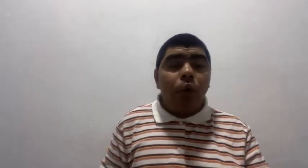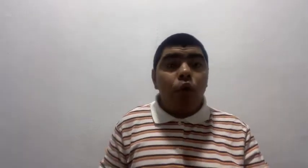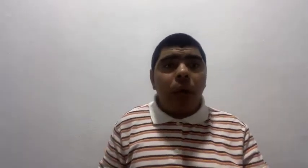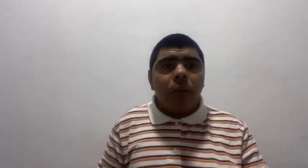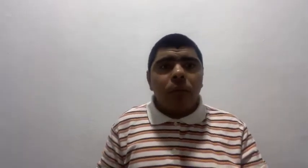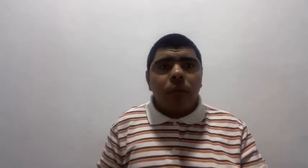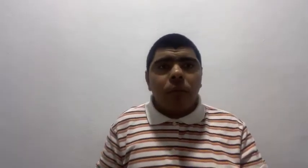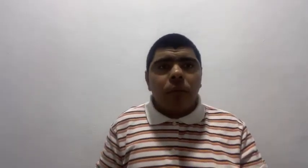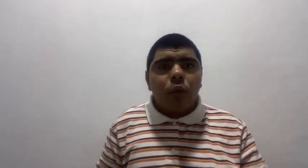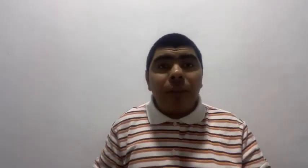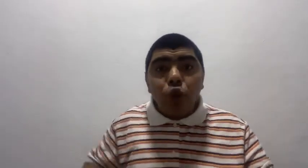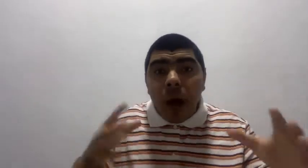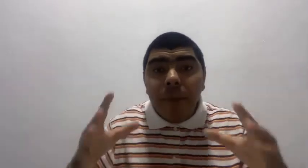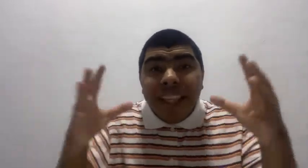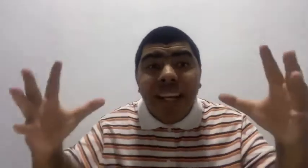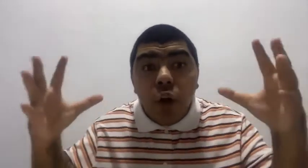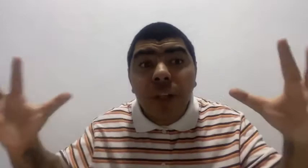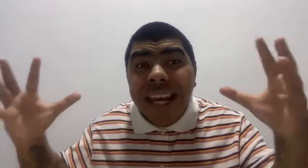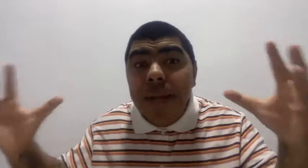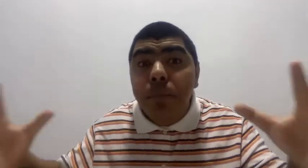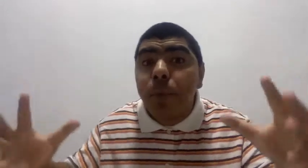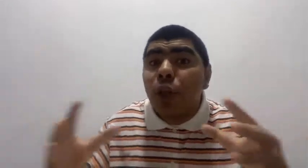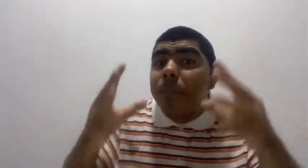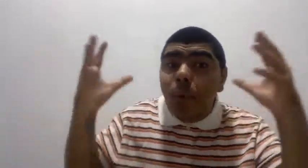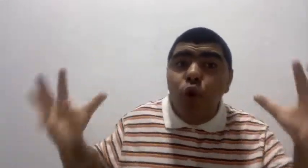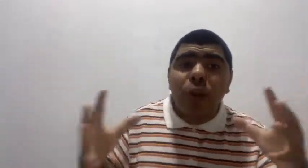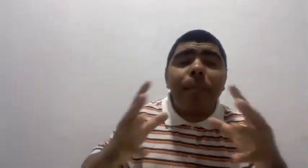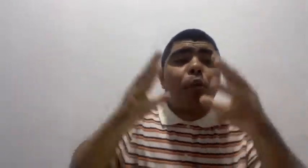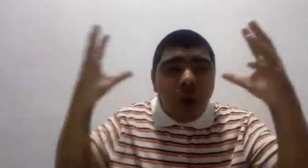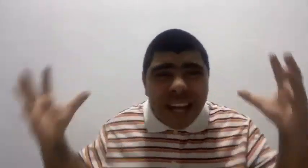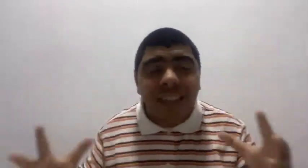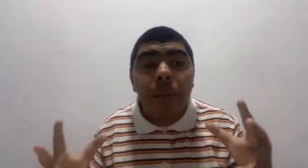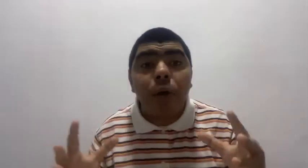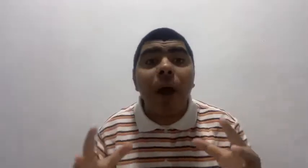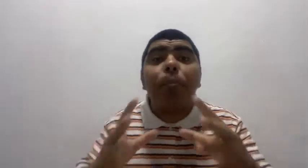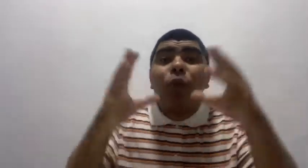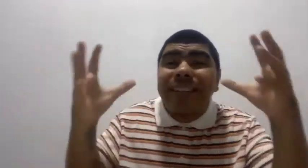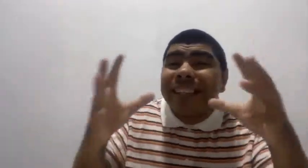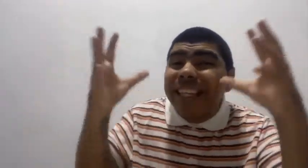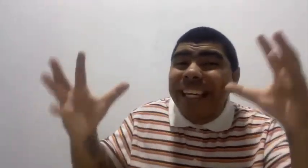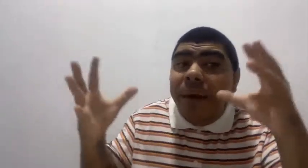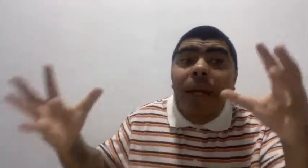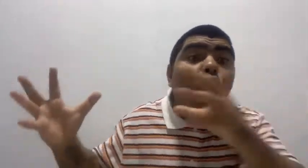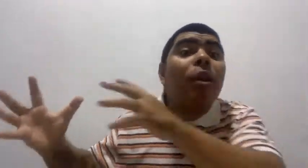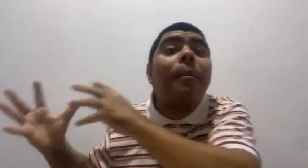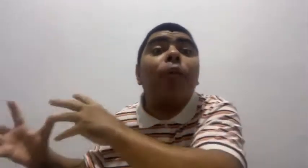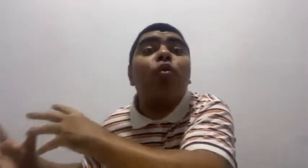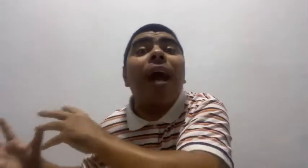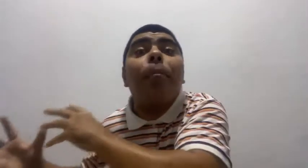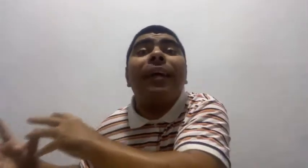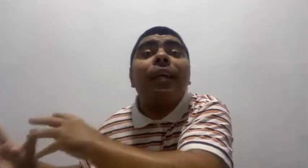Aleluya. Cuando habla de limpio, de puro, de pureza, hermano, la pureza tiene que ver con la madurez